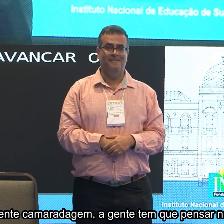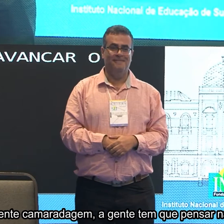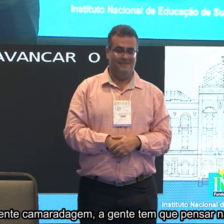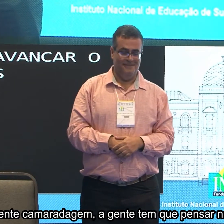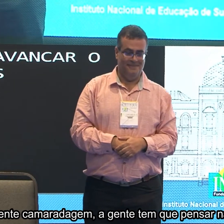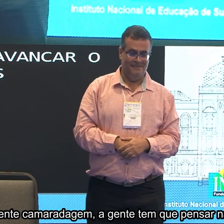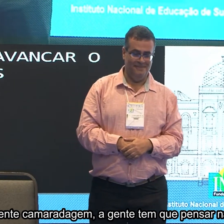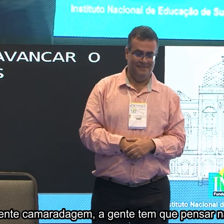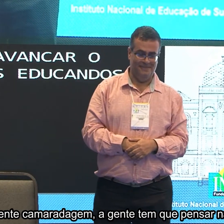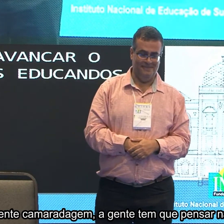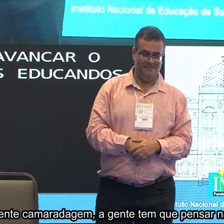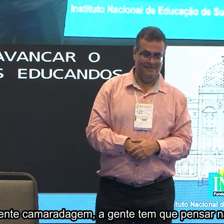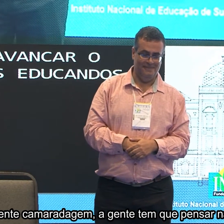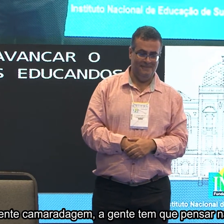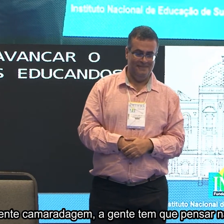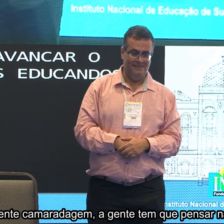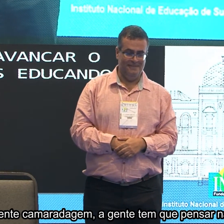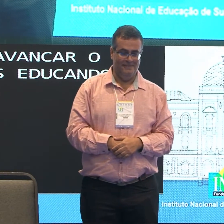tem que pensar na qualidade.